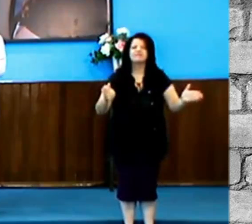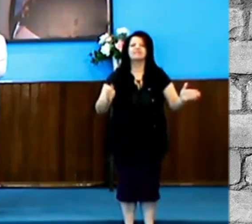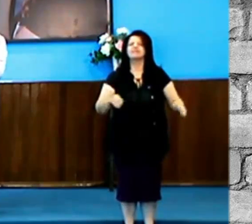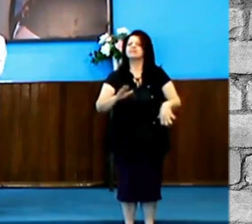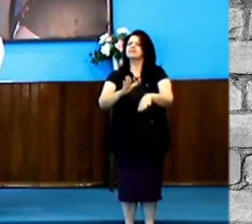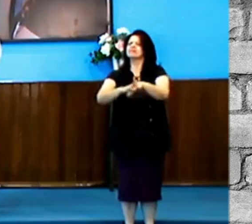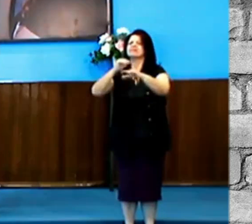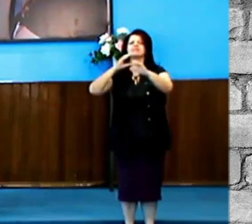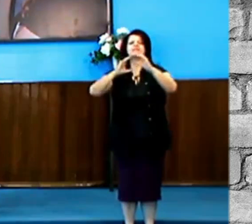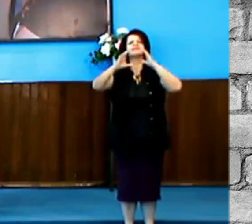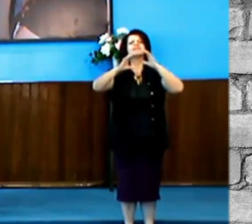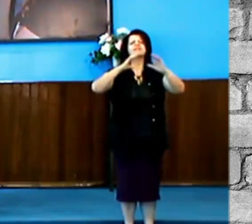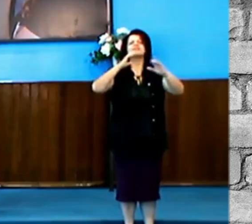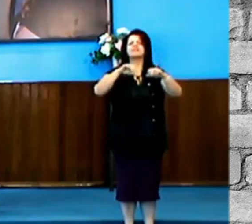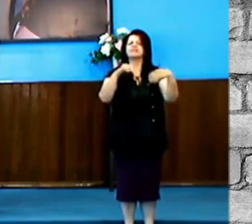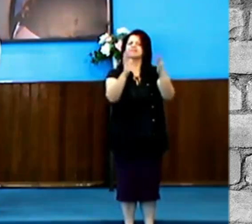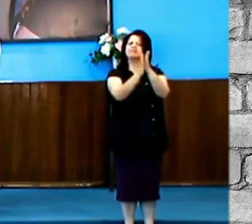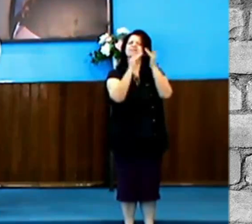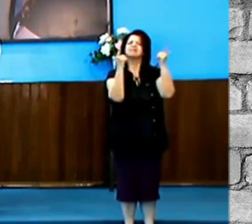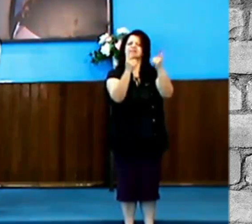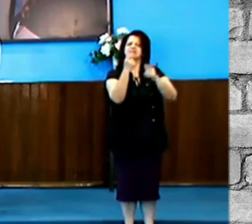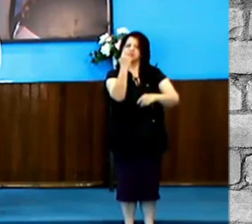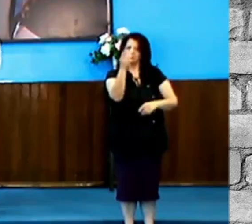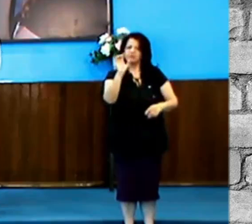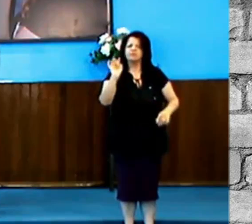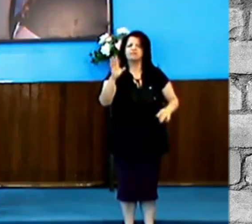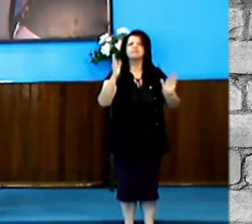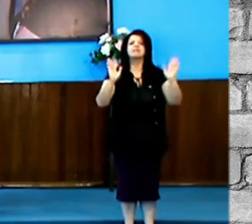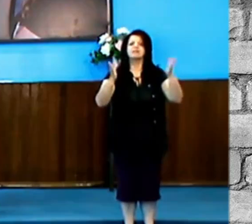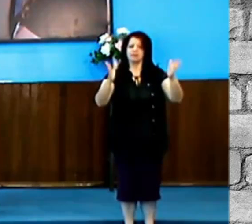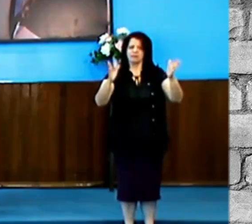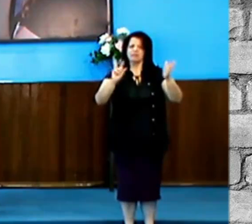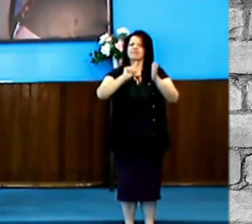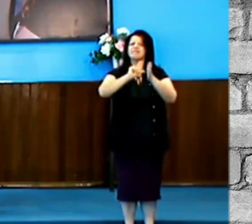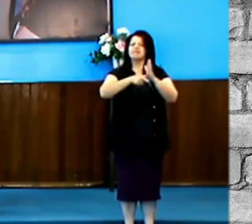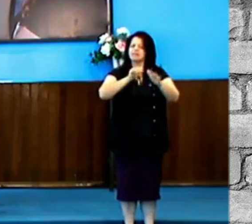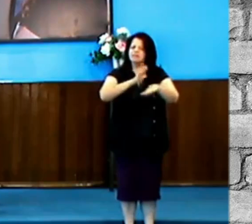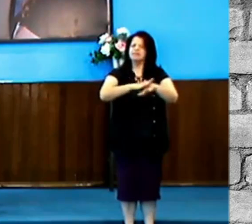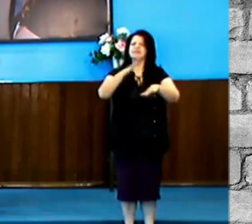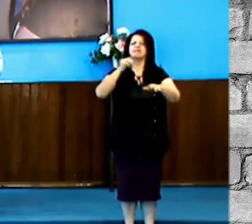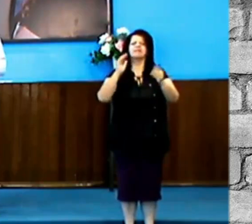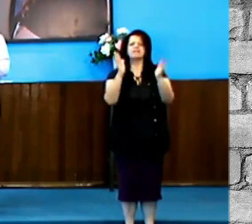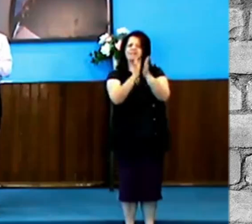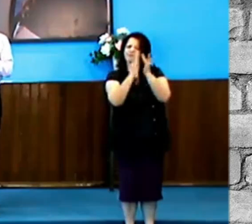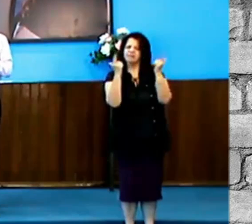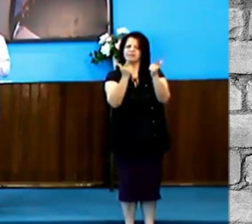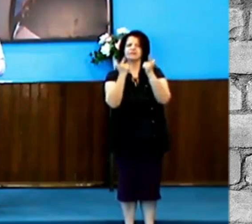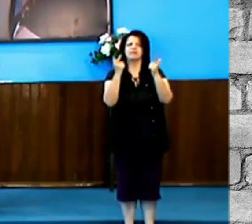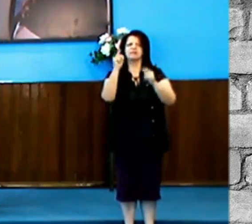favor, e nós vamos cantar o primeiro louvor. Nós vamos cantar um louvor só agora. Daqui a pouquinho nós cantaremos mais alguns ao Senhor nosso